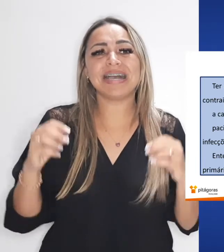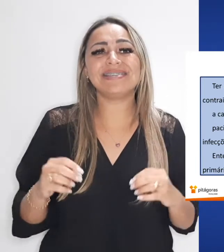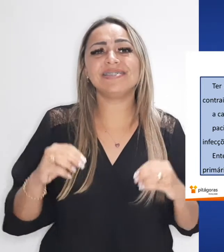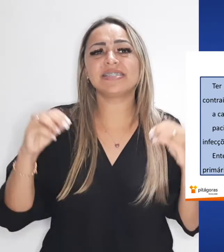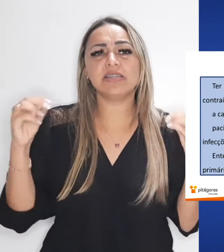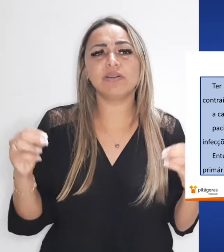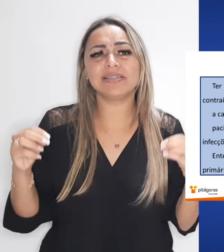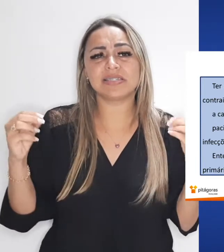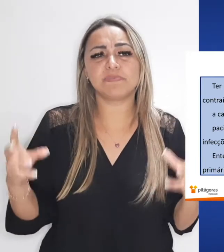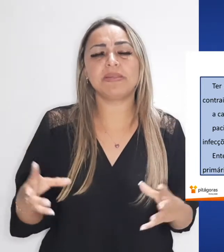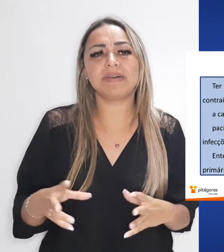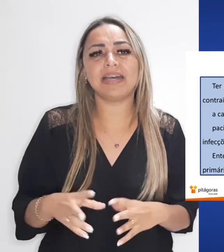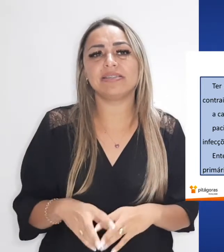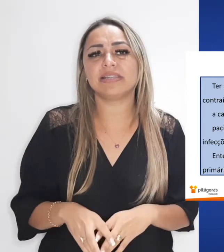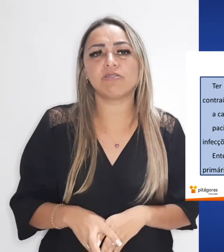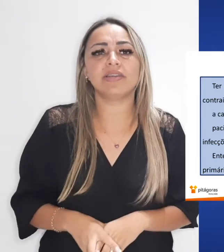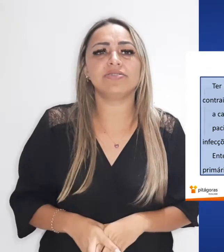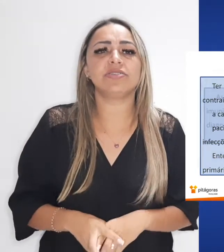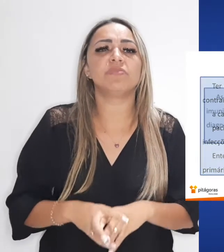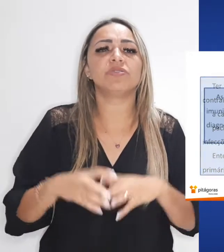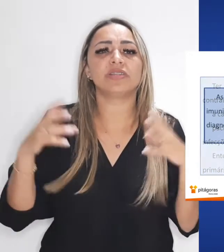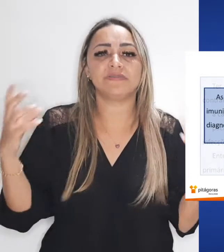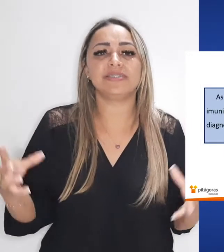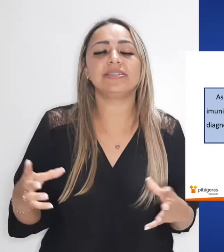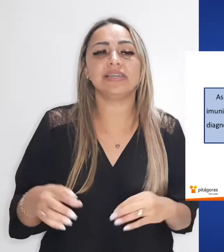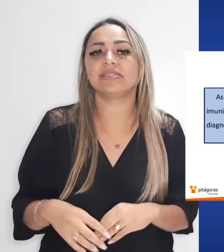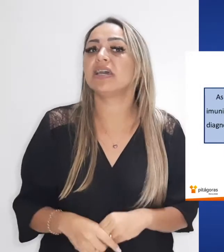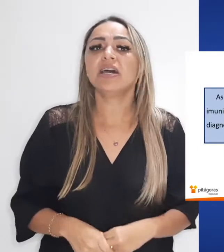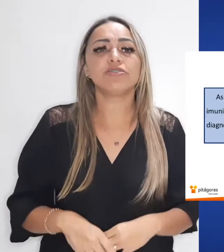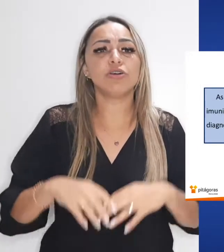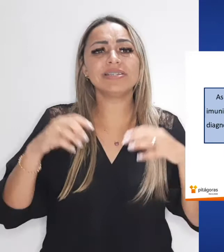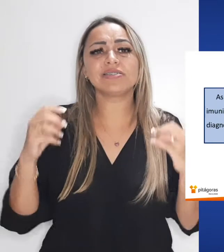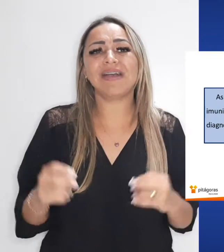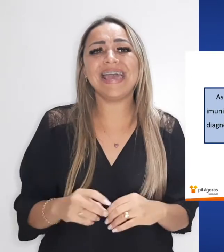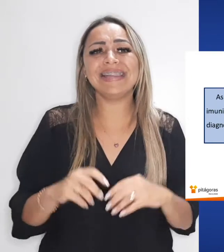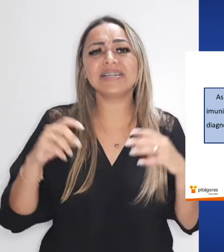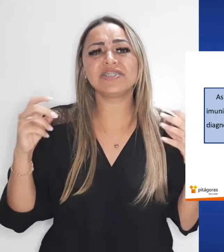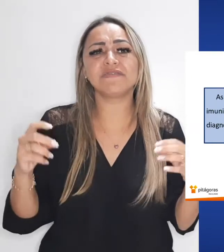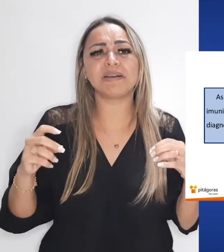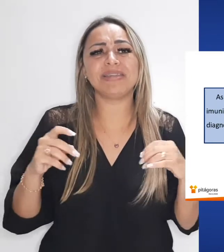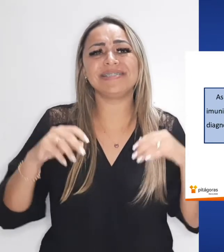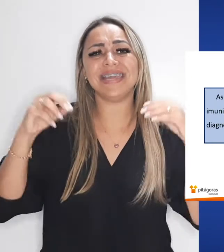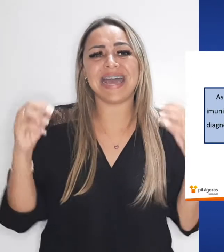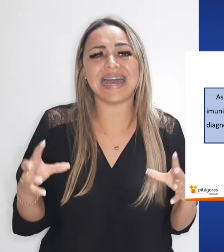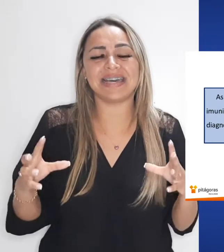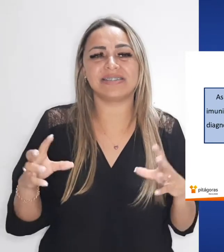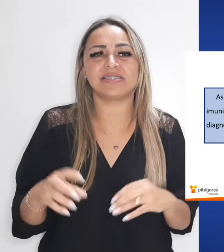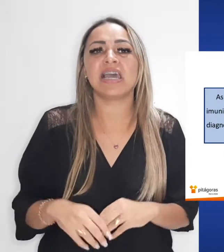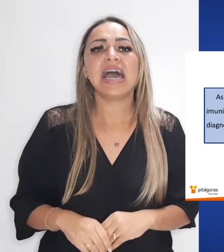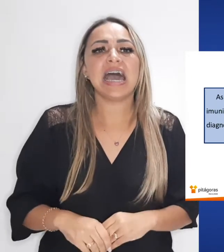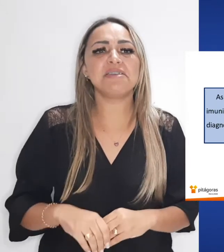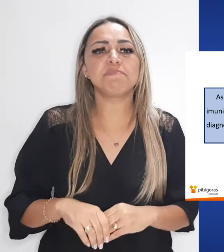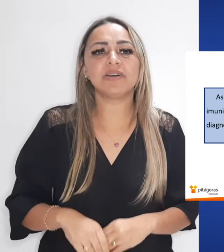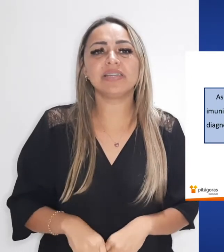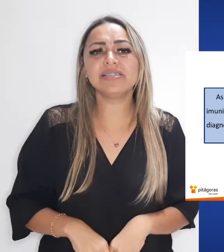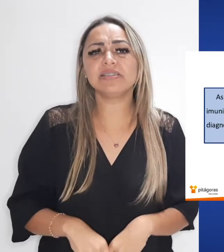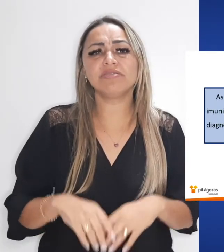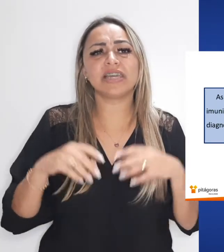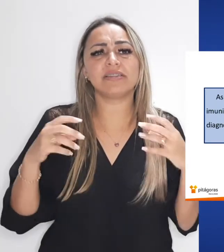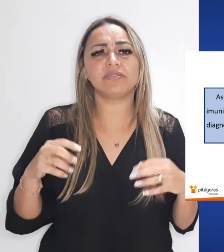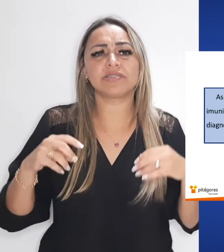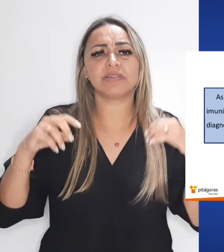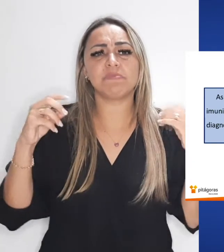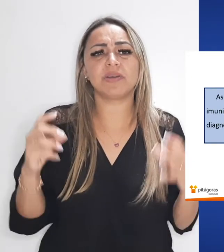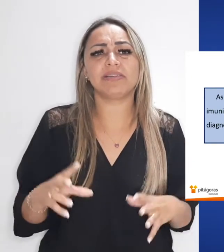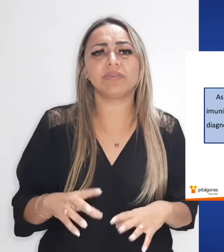Existem mais de 100 doenças primárias decorrentes de imunodeficiência. Todas são relativamente raras. A importância